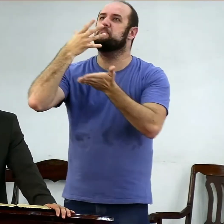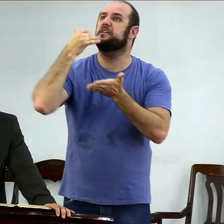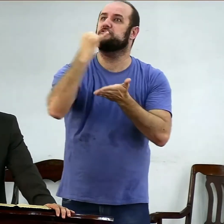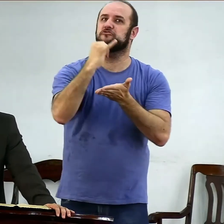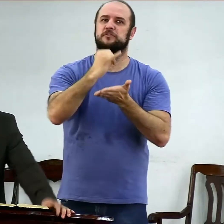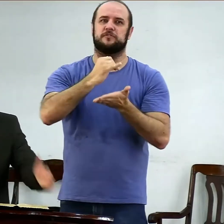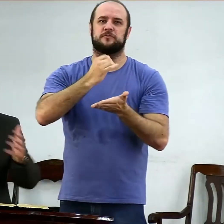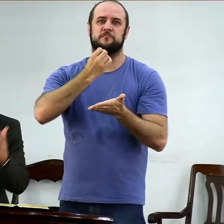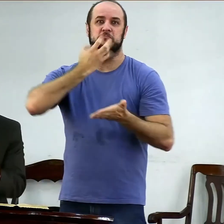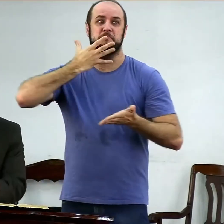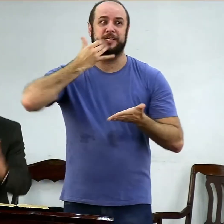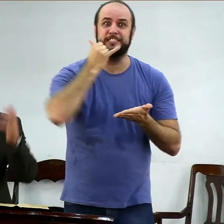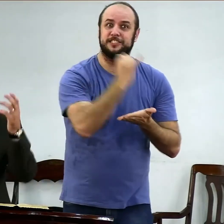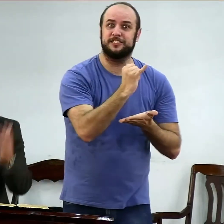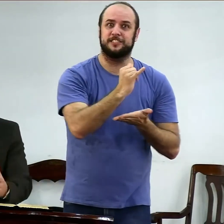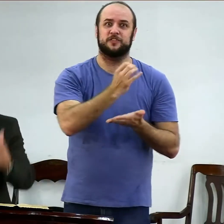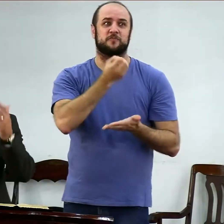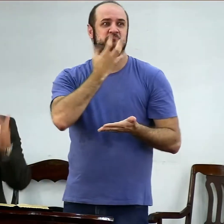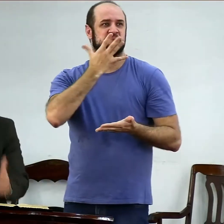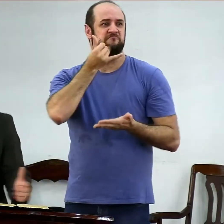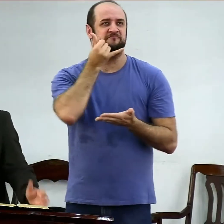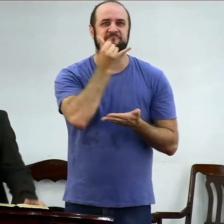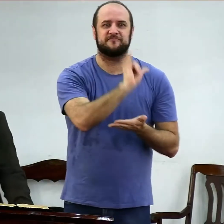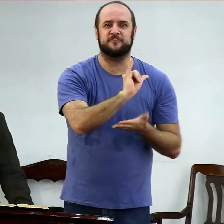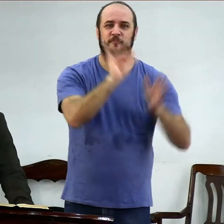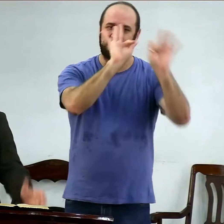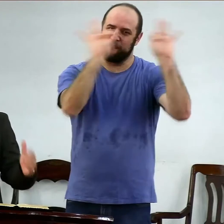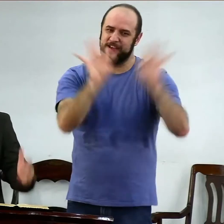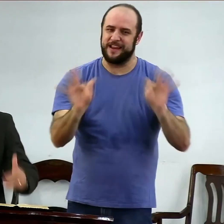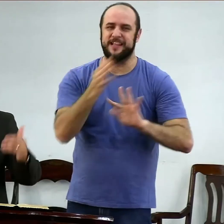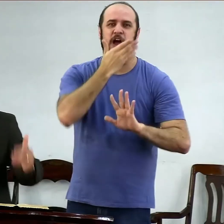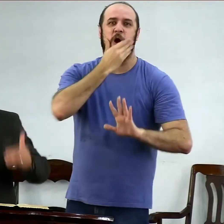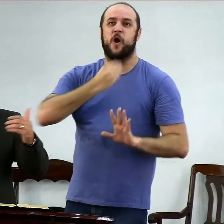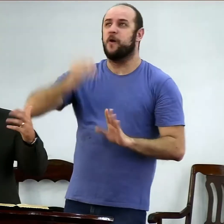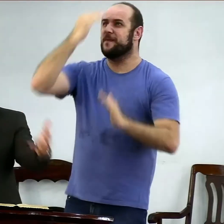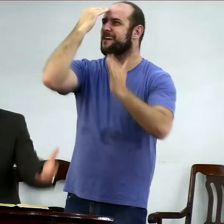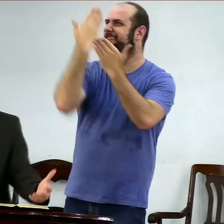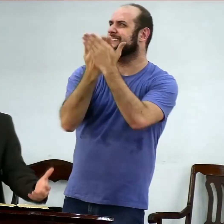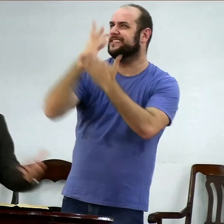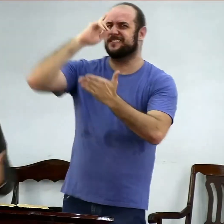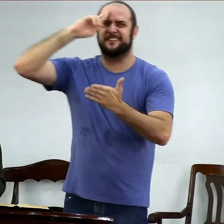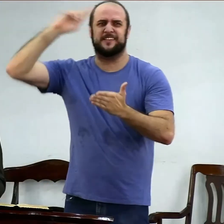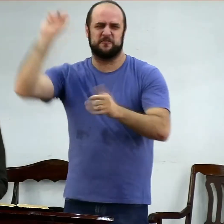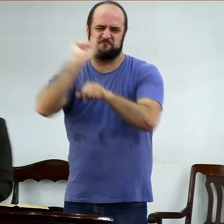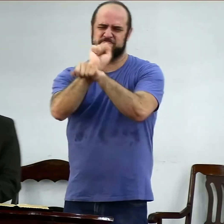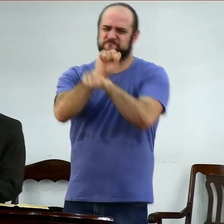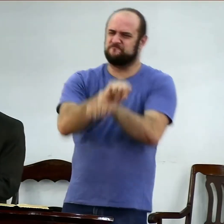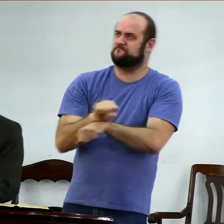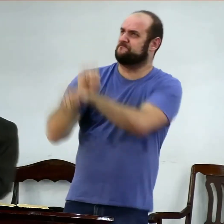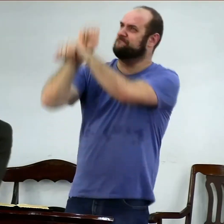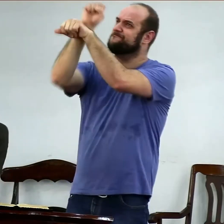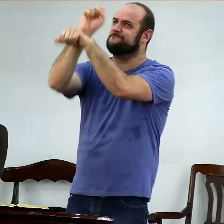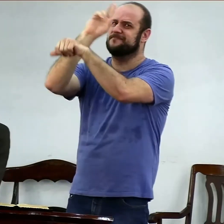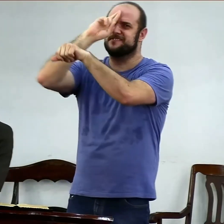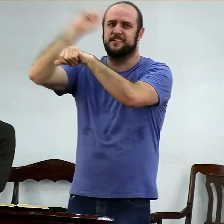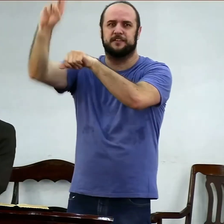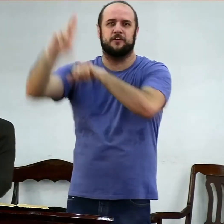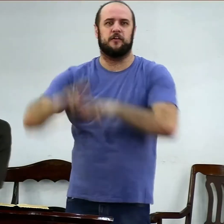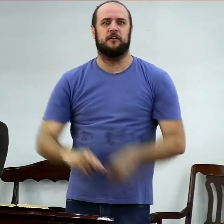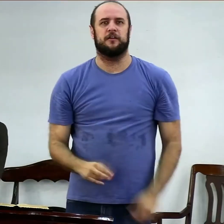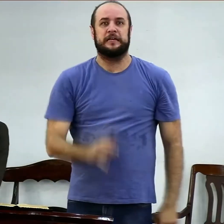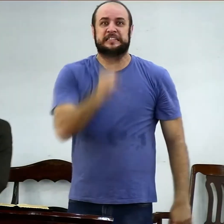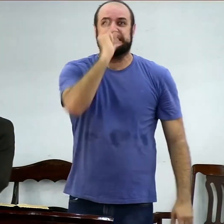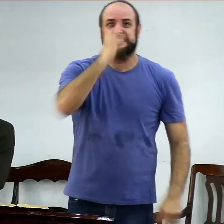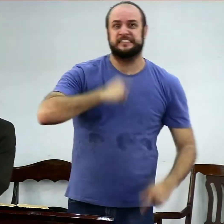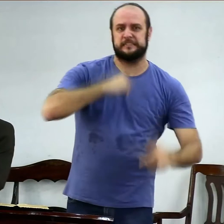é bendito. Bendito o homem que confia no Senhor e cuja esperança está no Senhor. Ou seja, se a minha esperança e